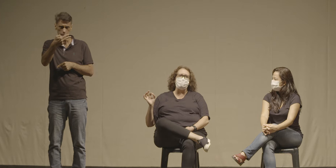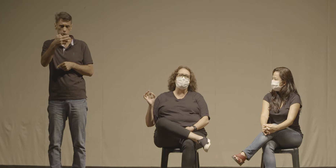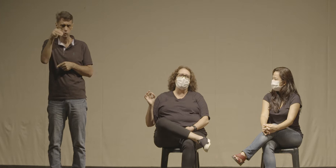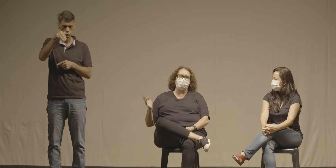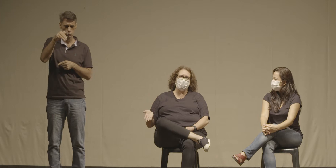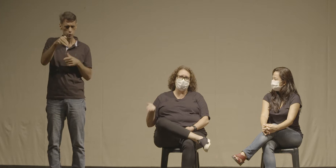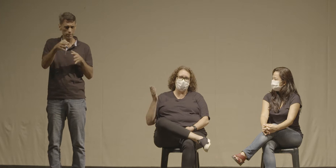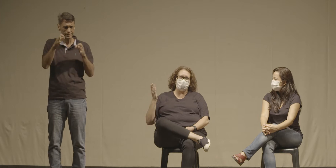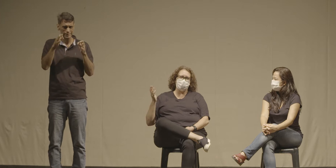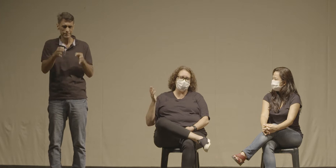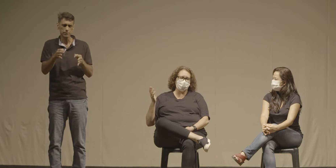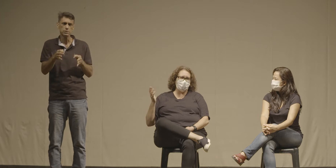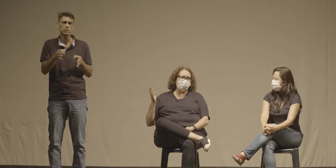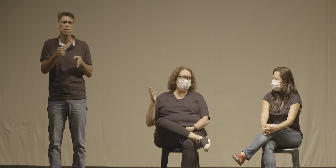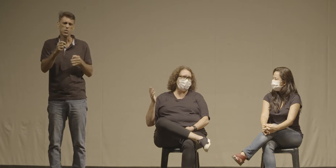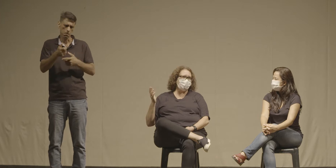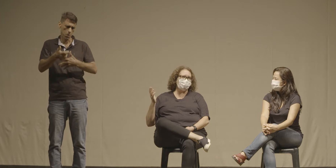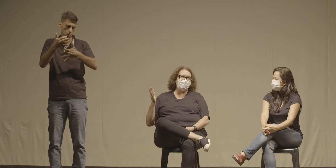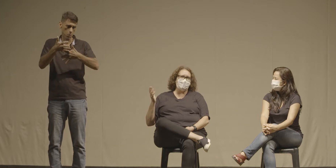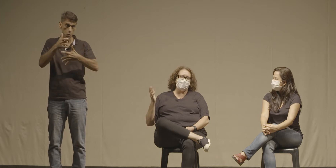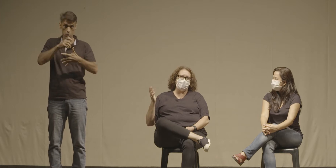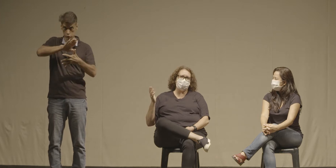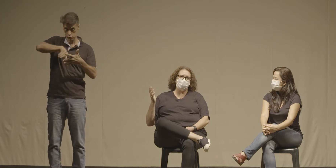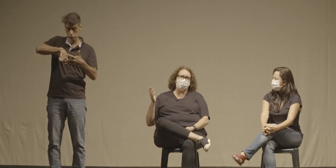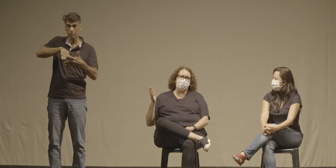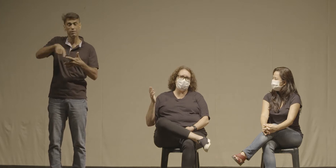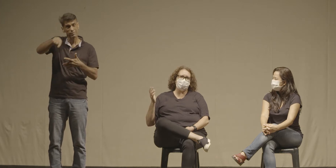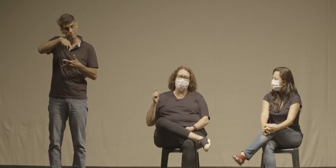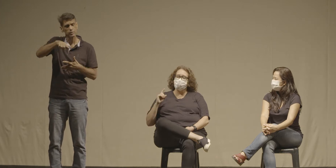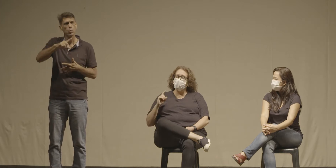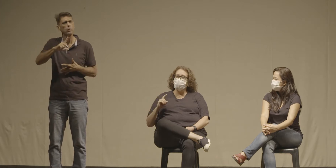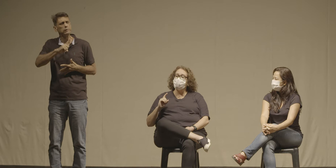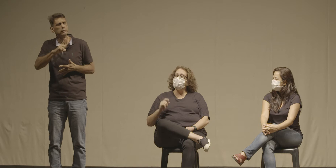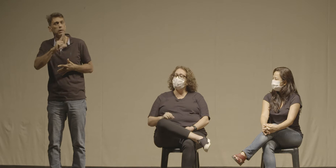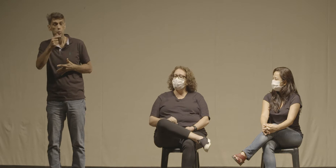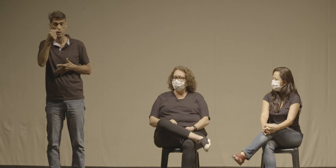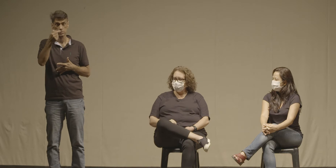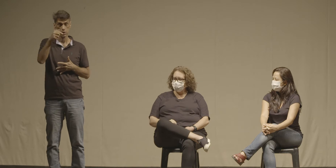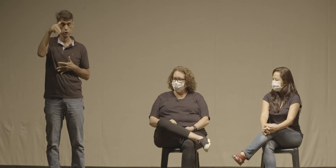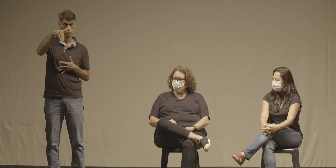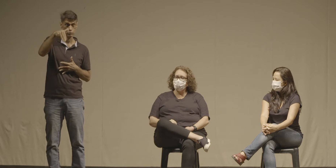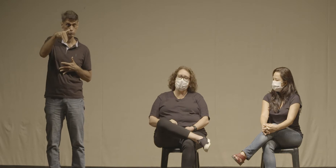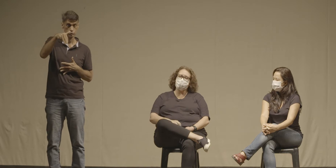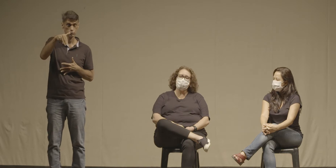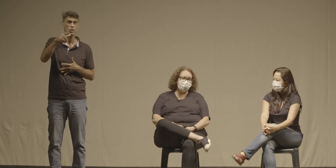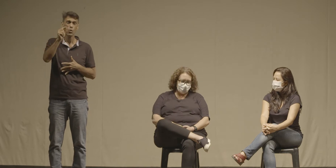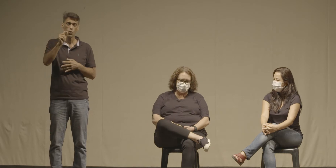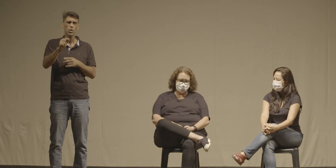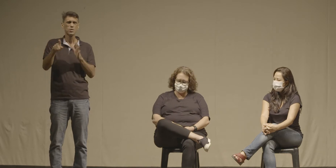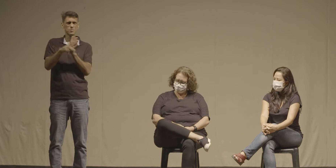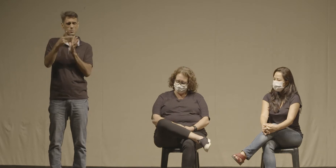exata, sem contar com os créditos finais, a gente tem 7 minutos de imagem